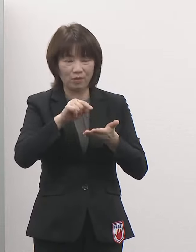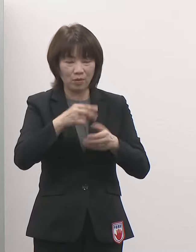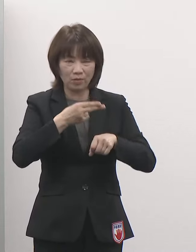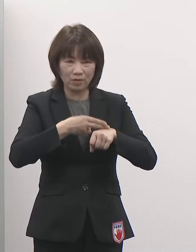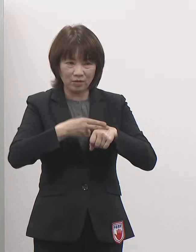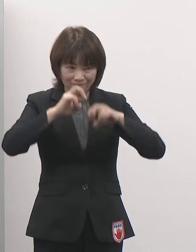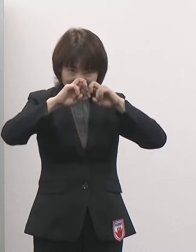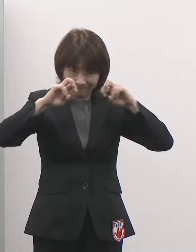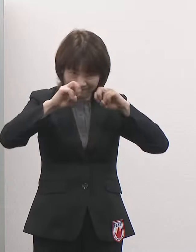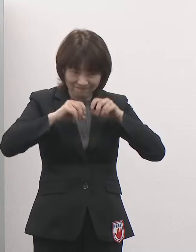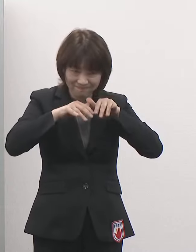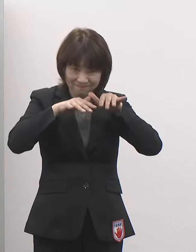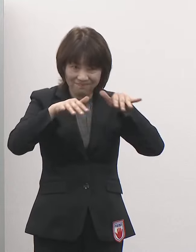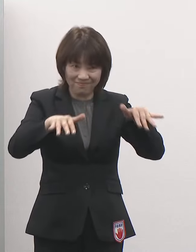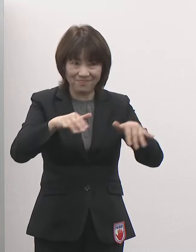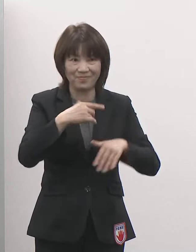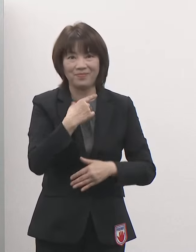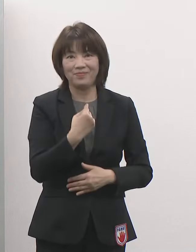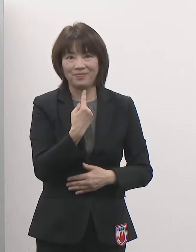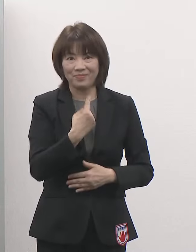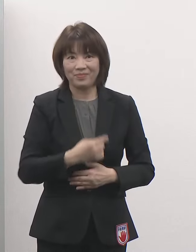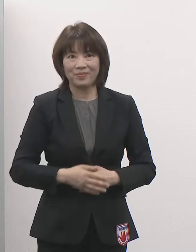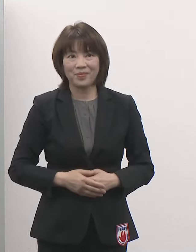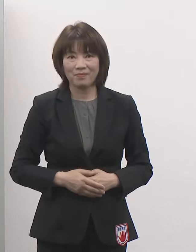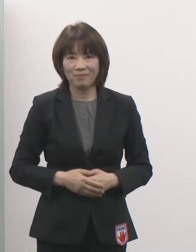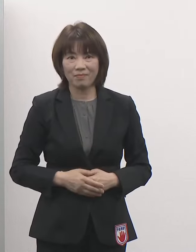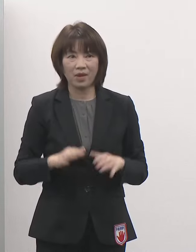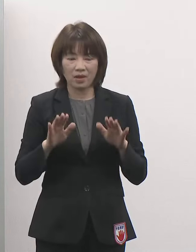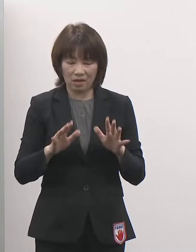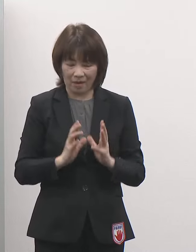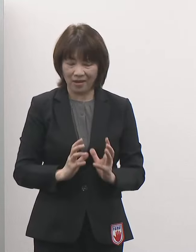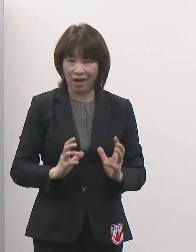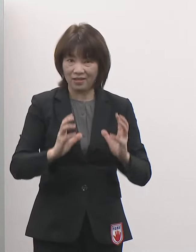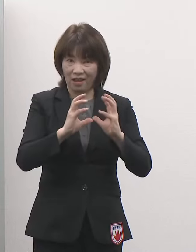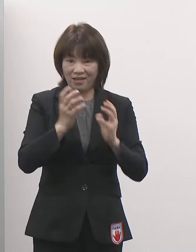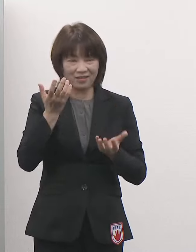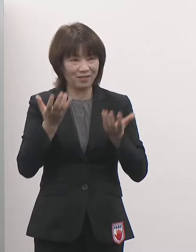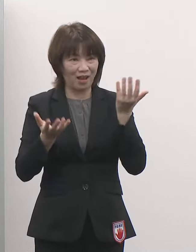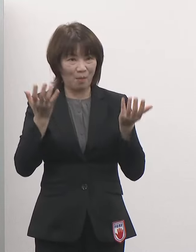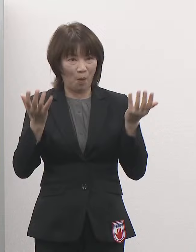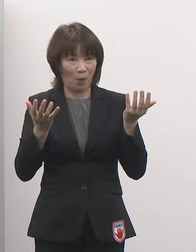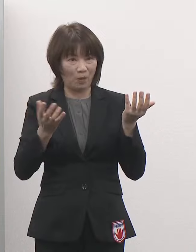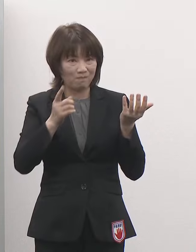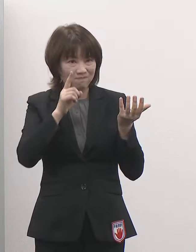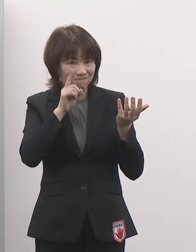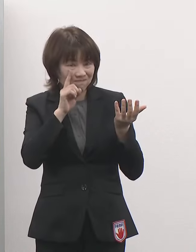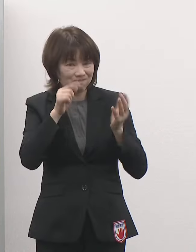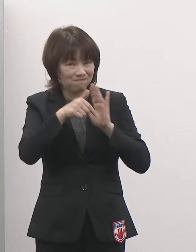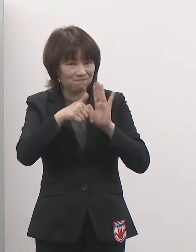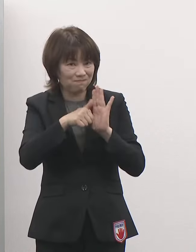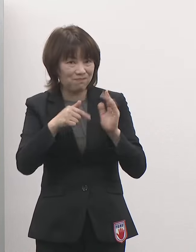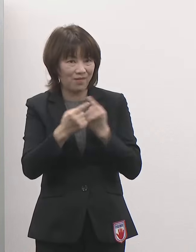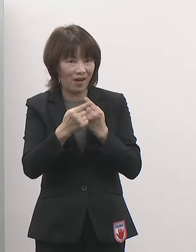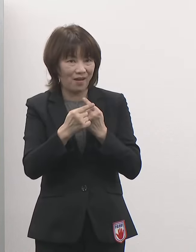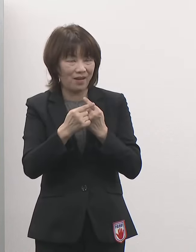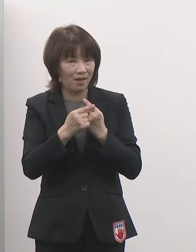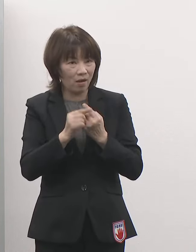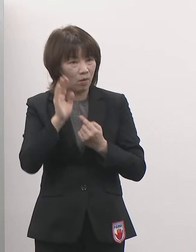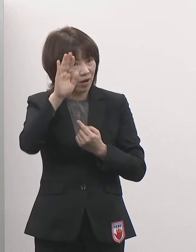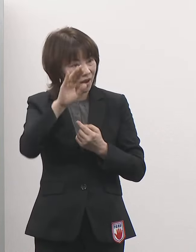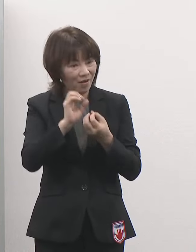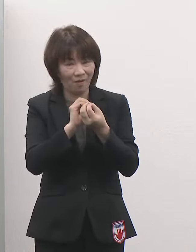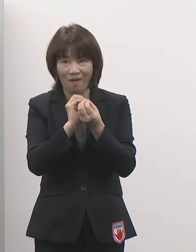図ってまいりたいと、思います。まあ、今野菜、果物でやってますが、まあ、これから例えば、牡蠣、お花です